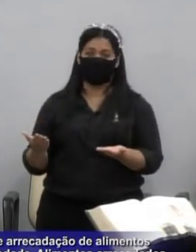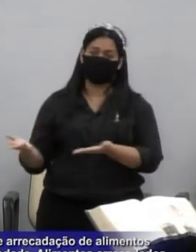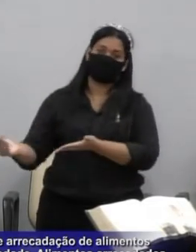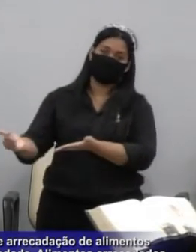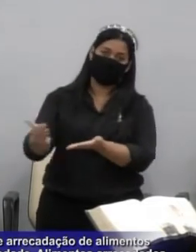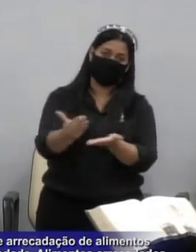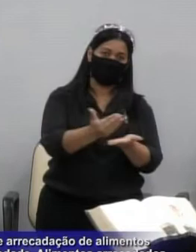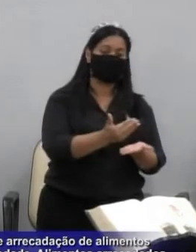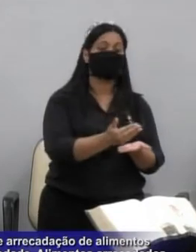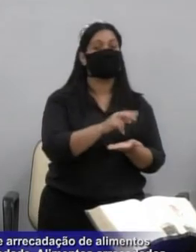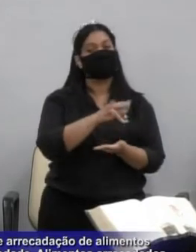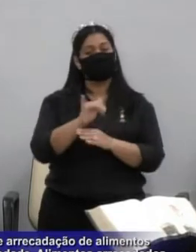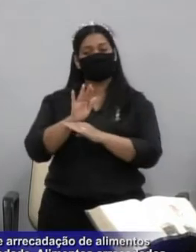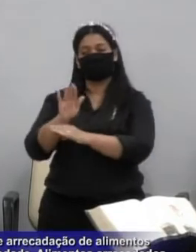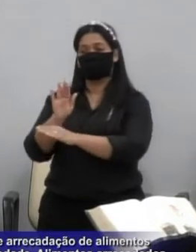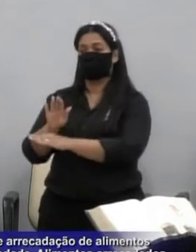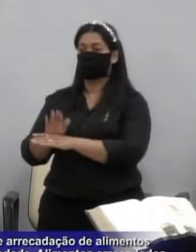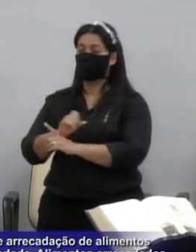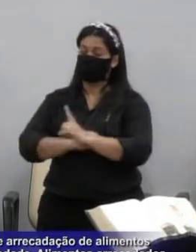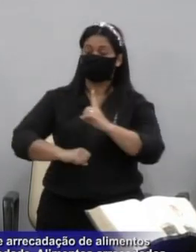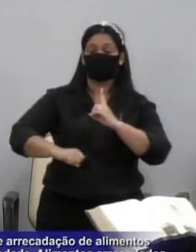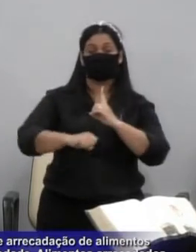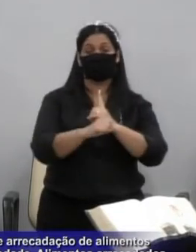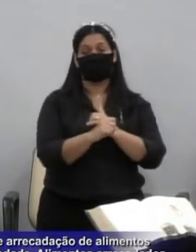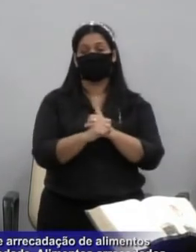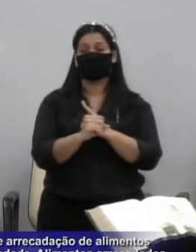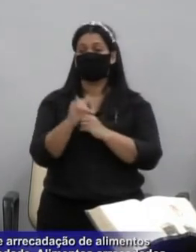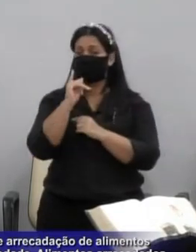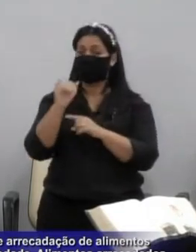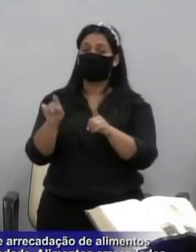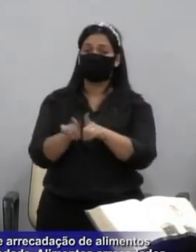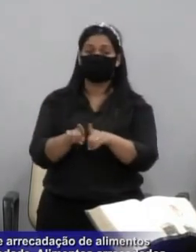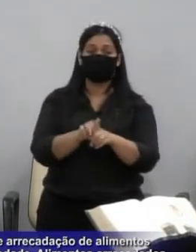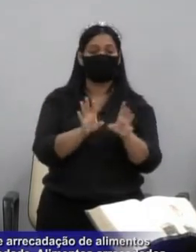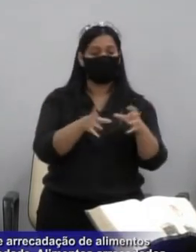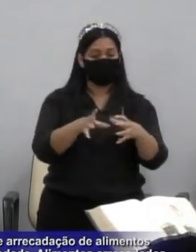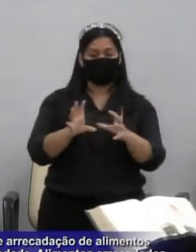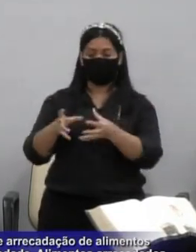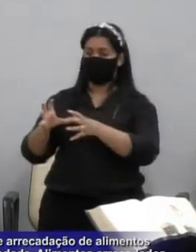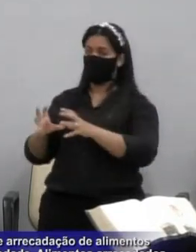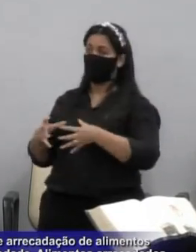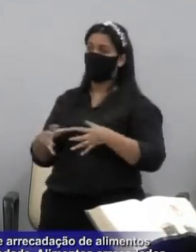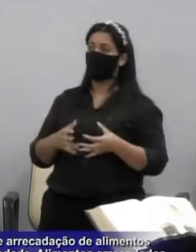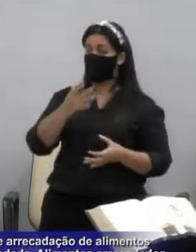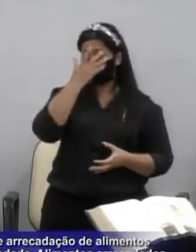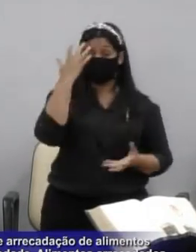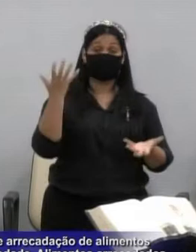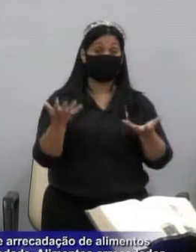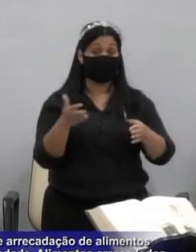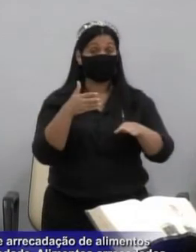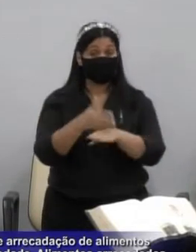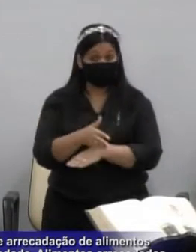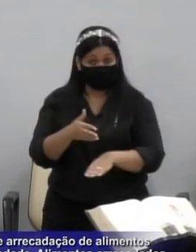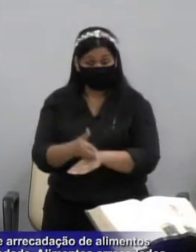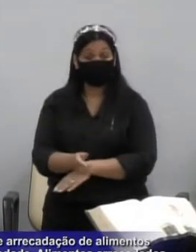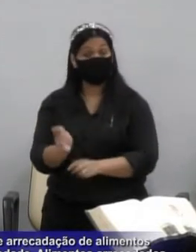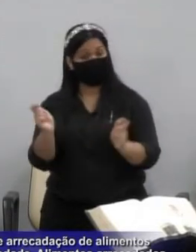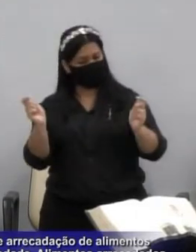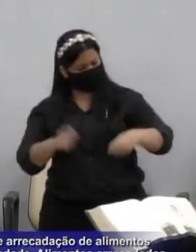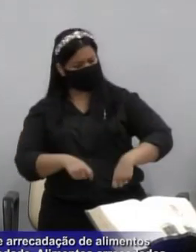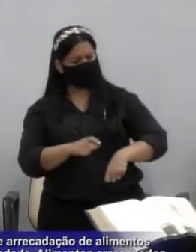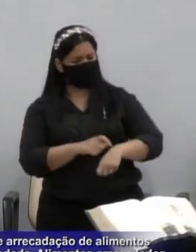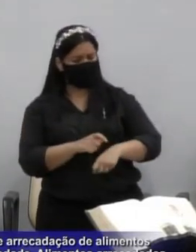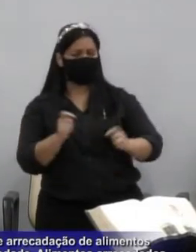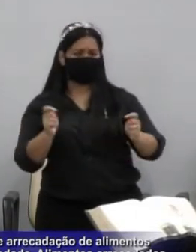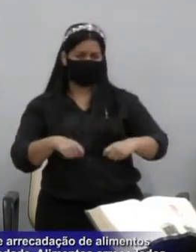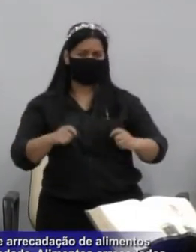cidade, e dizer que então as entidades aí, aqueles que queiram participar ainda dá tempo, lógico,